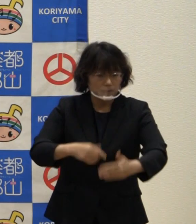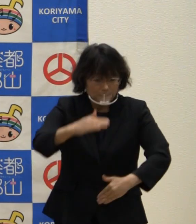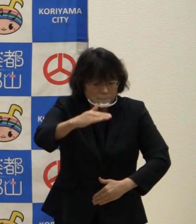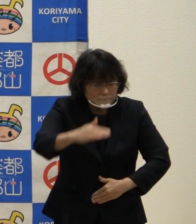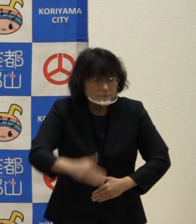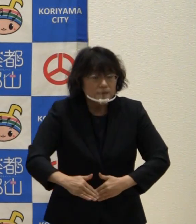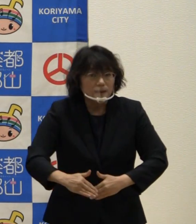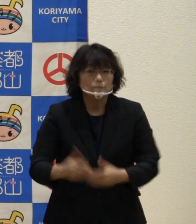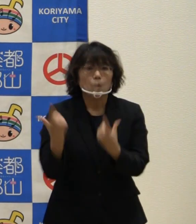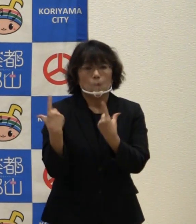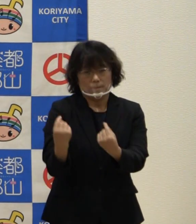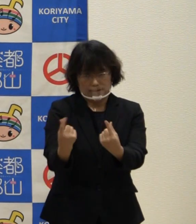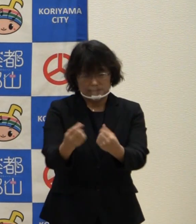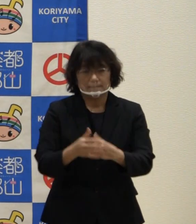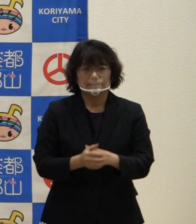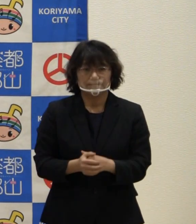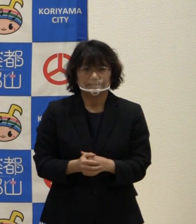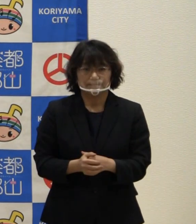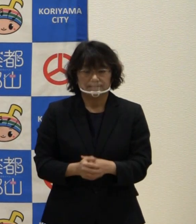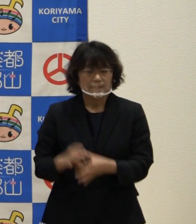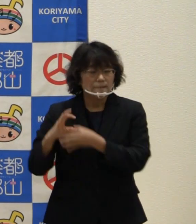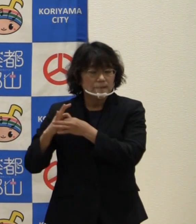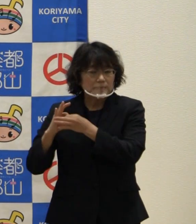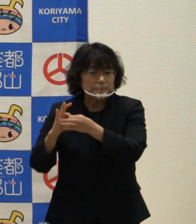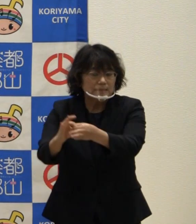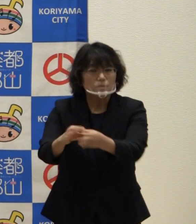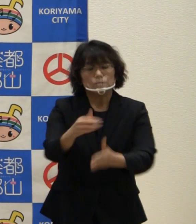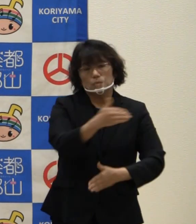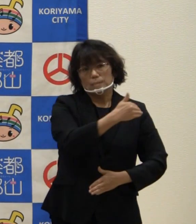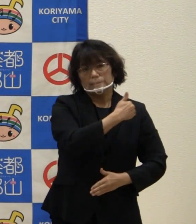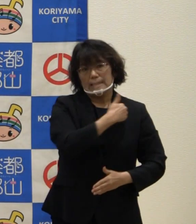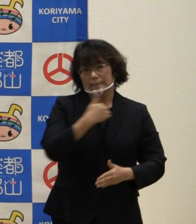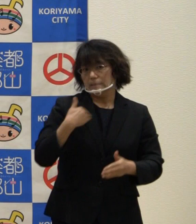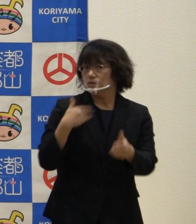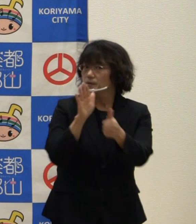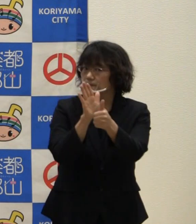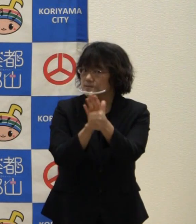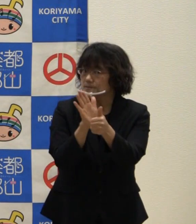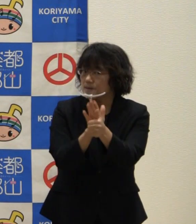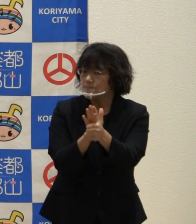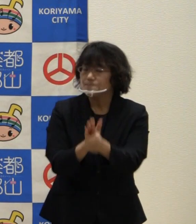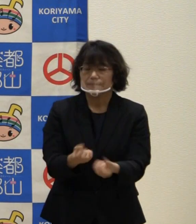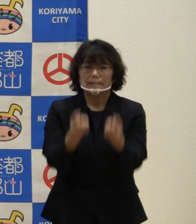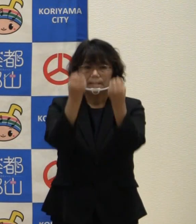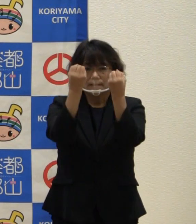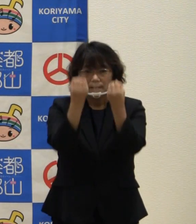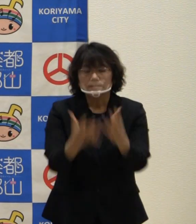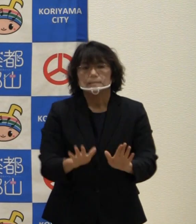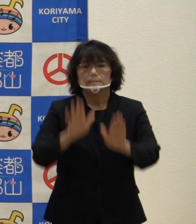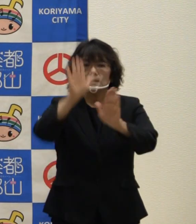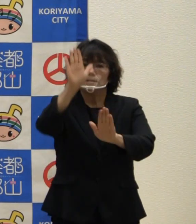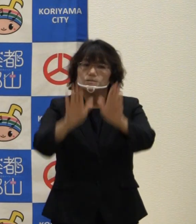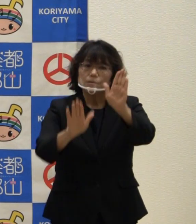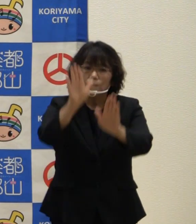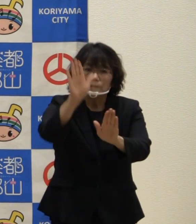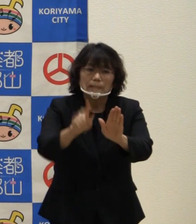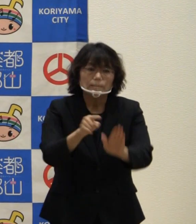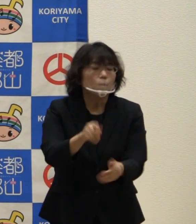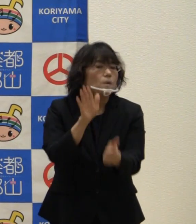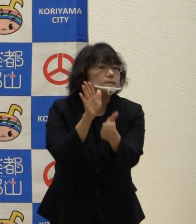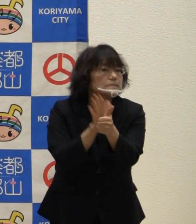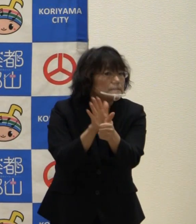ありますが、サステナブル継続支援とニューノーマルへの支援